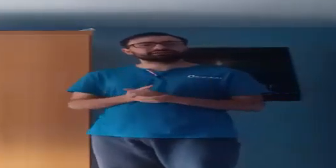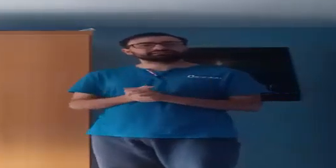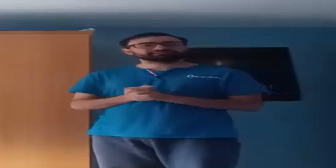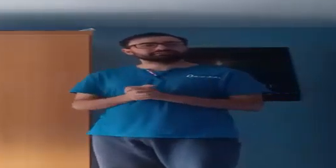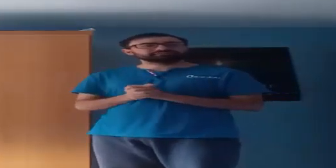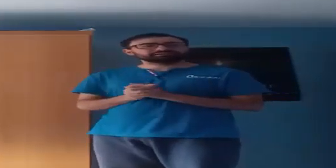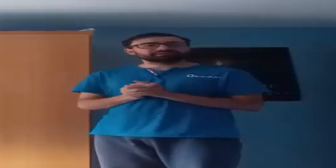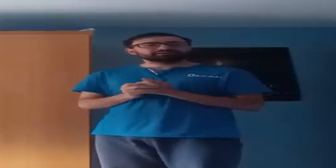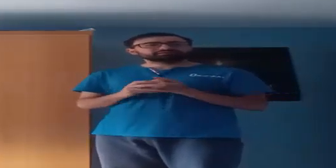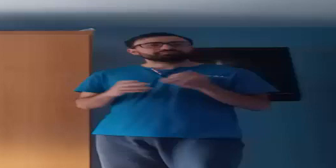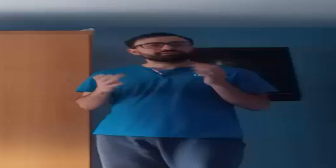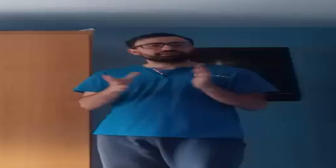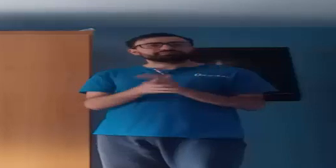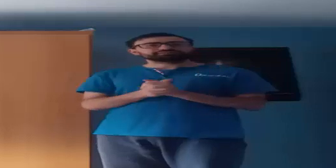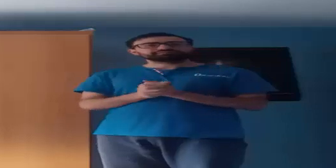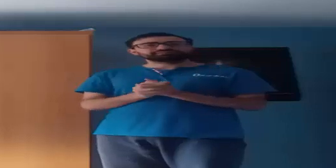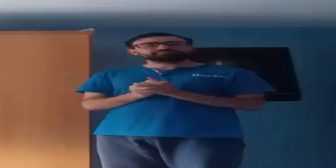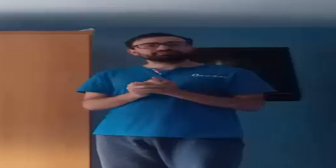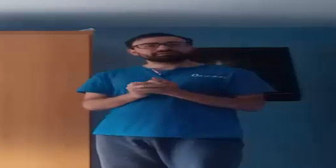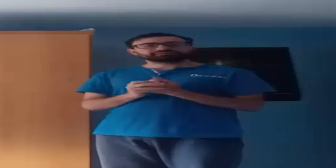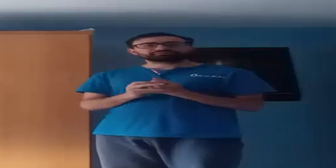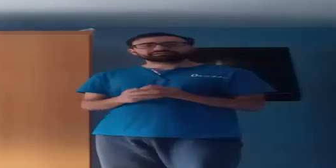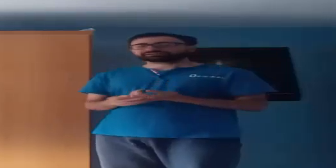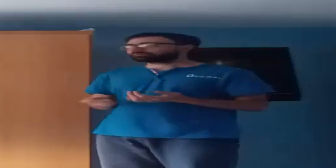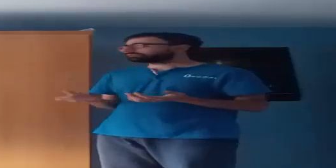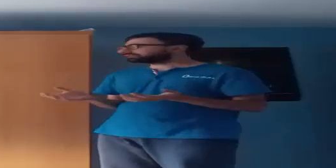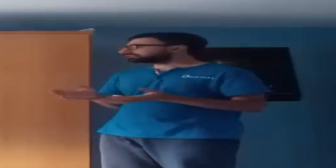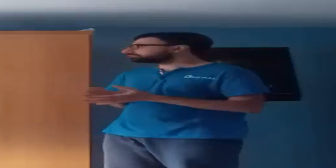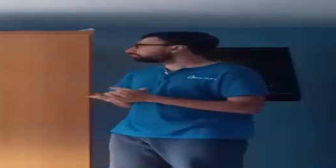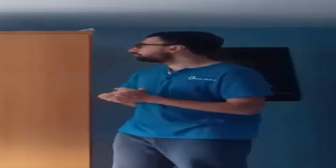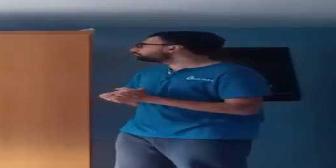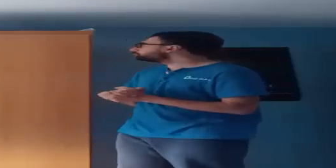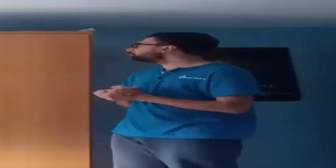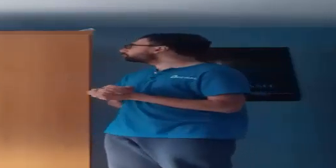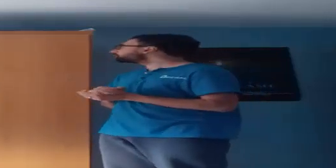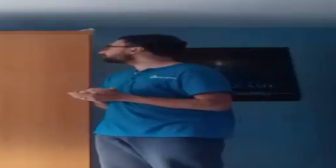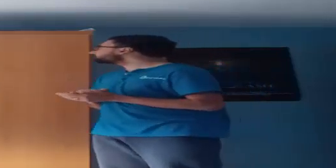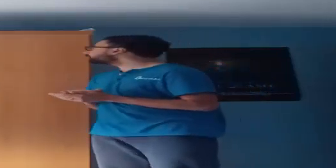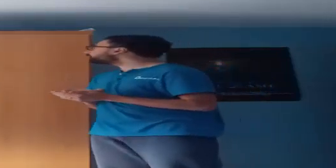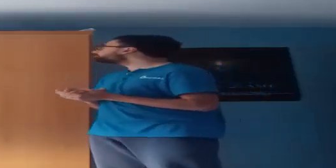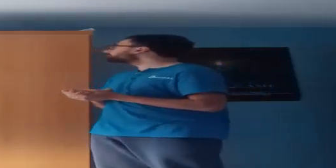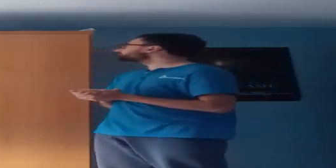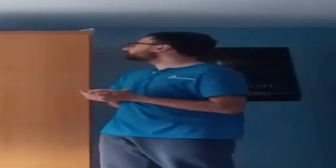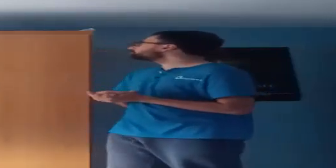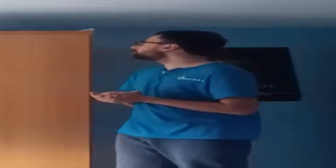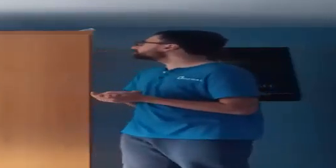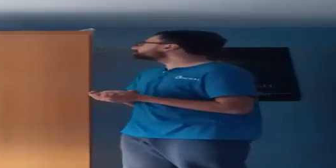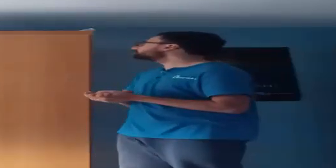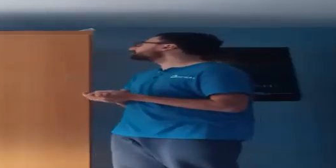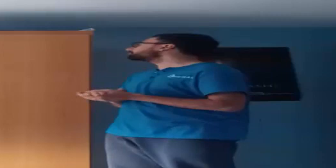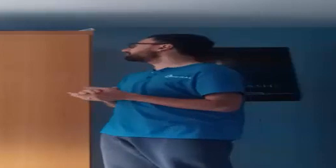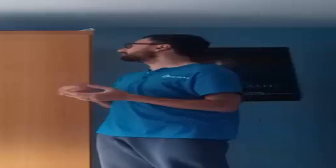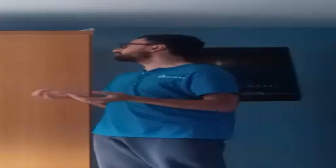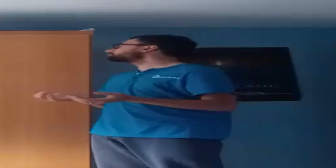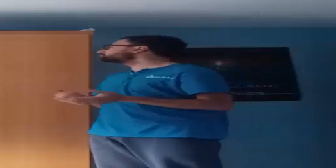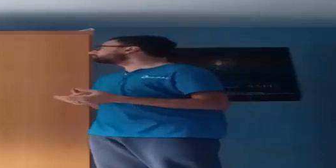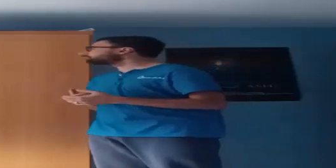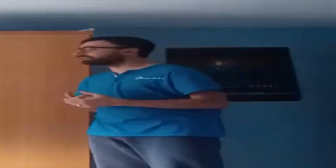almas que fallecieron, todas las almas puras, algunas impuras, que habían hecho un